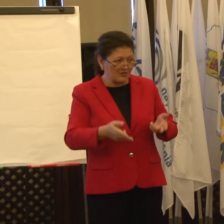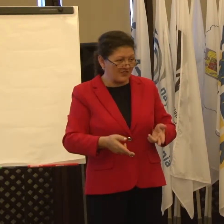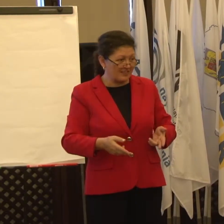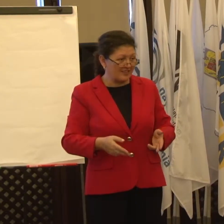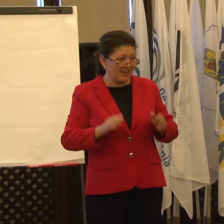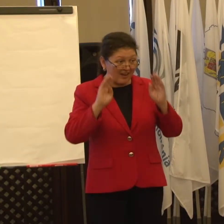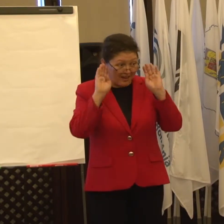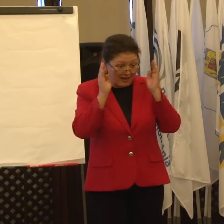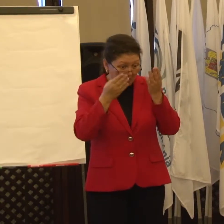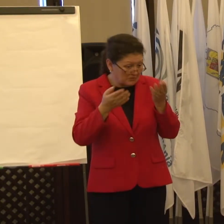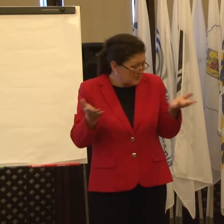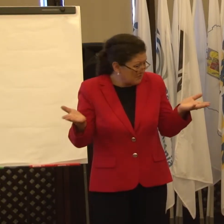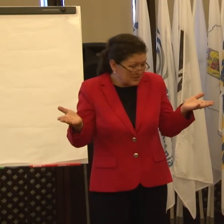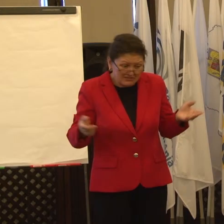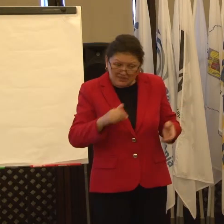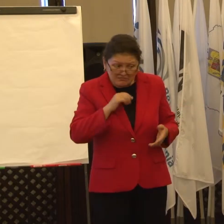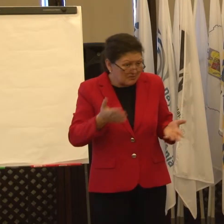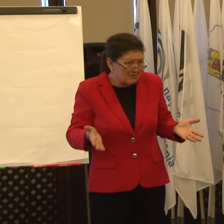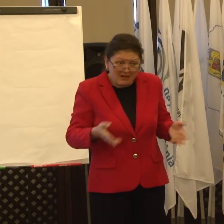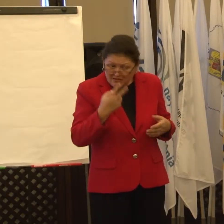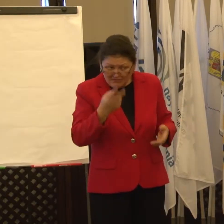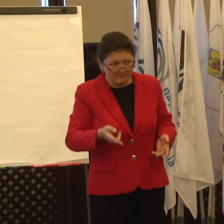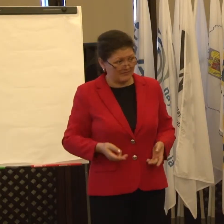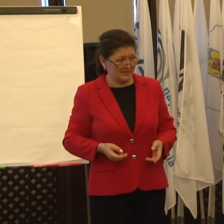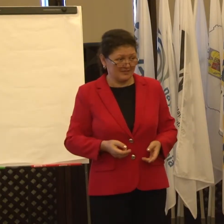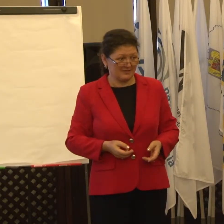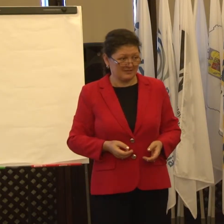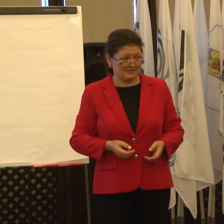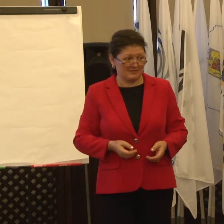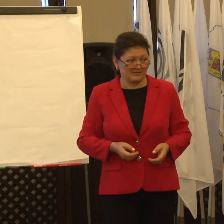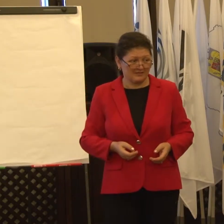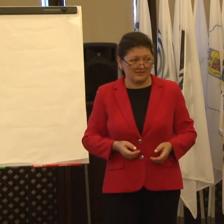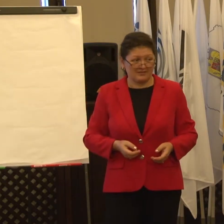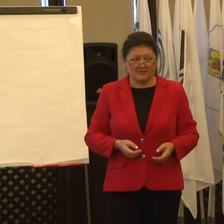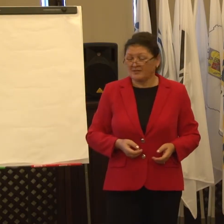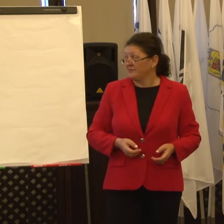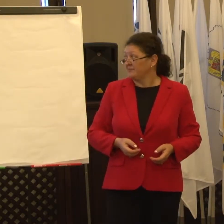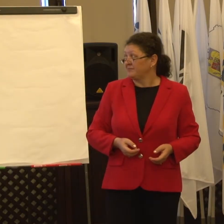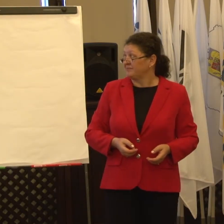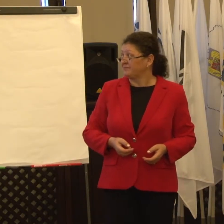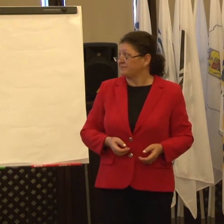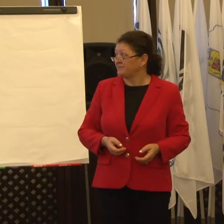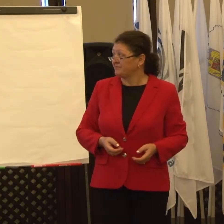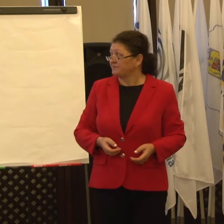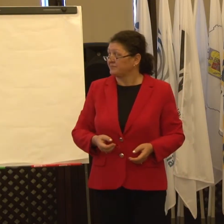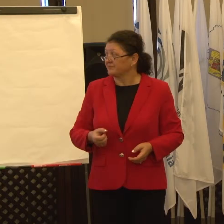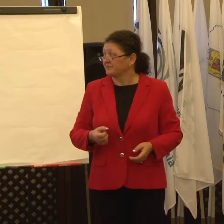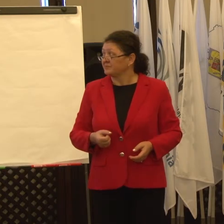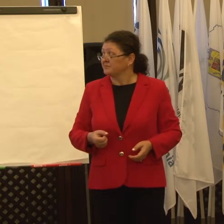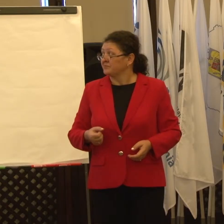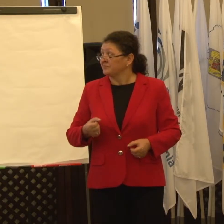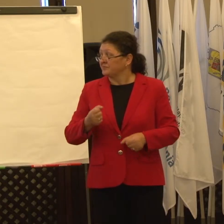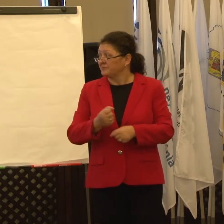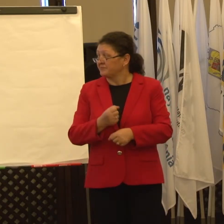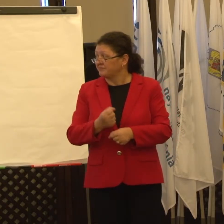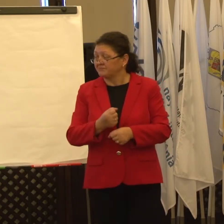Spunem noi suficient de multe dacă ar fi respectate. Ori din punct de vedere al nerespectării acestor drepturi care